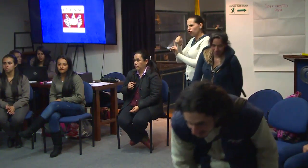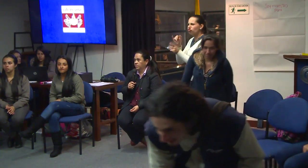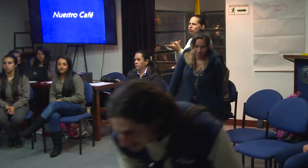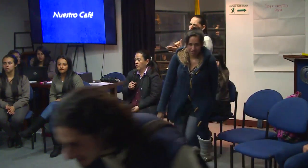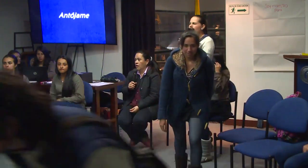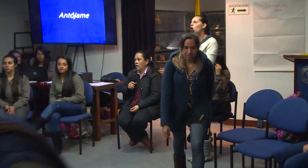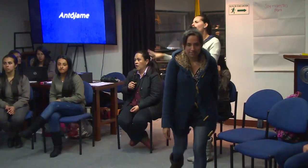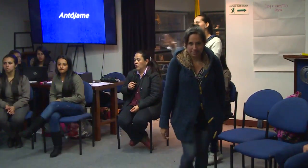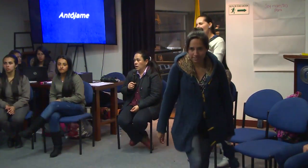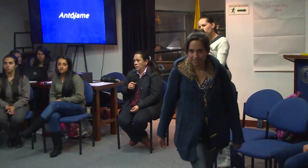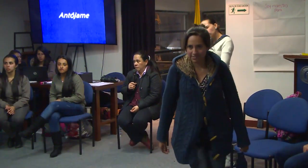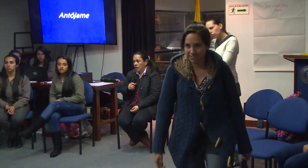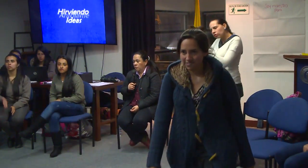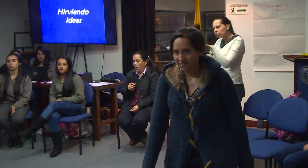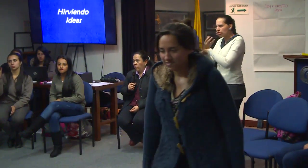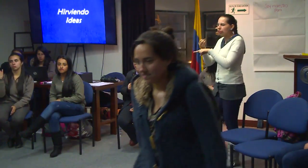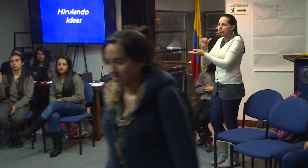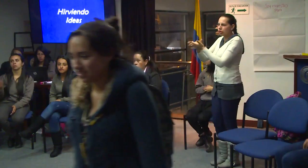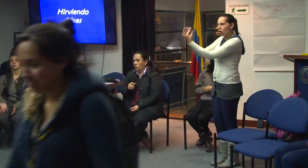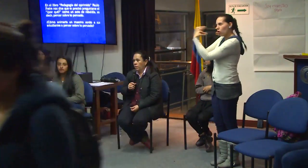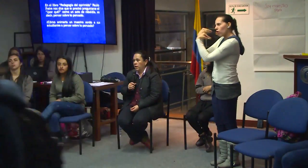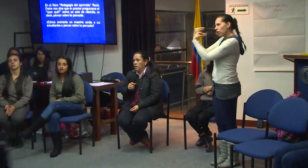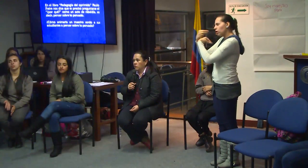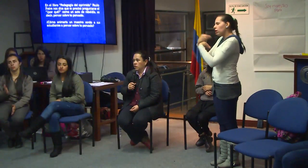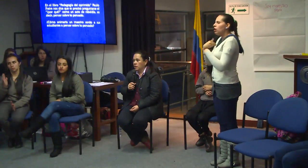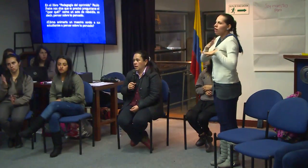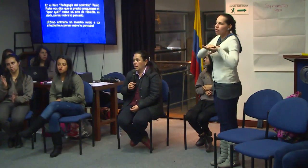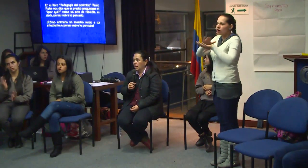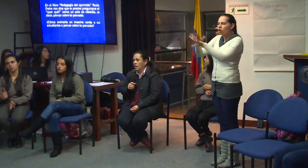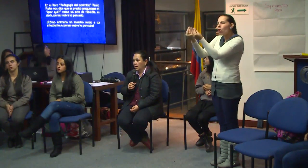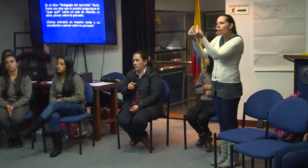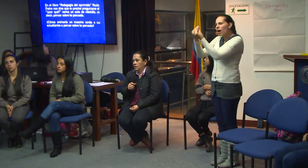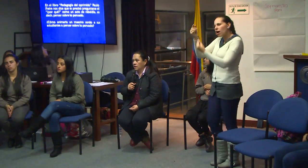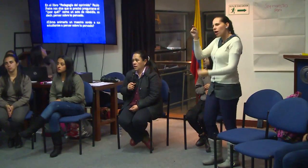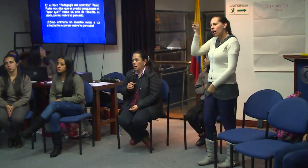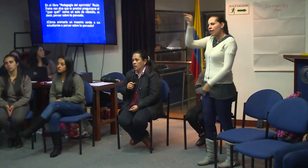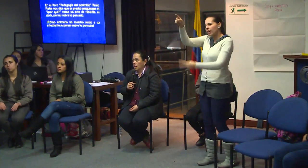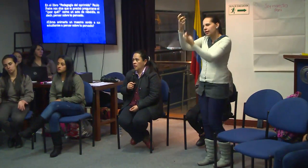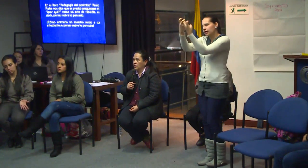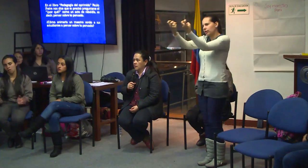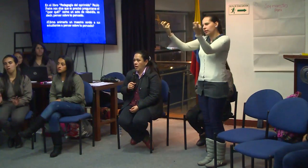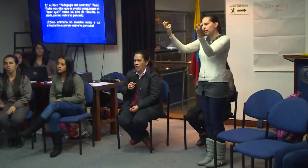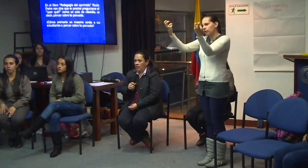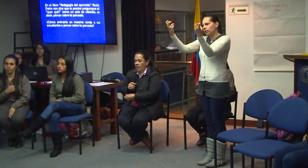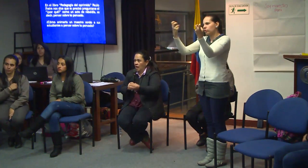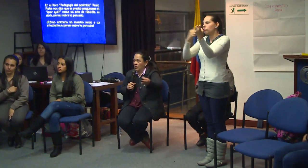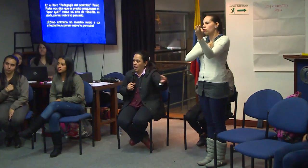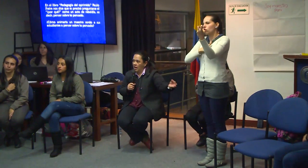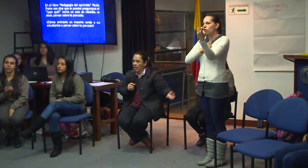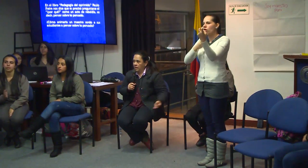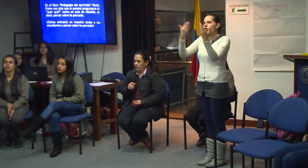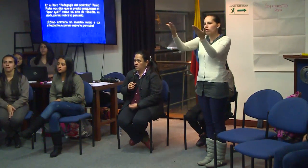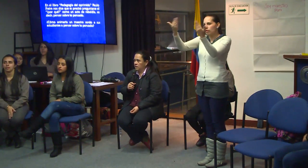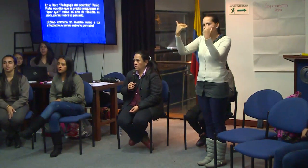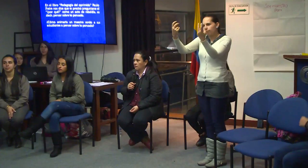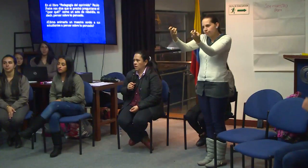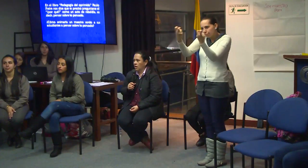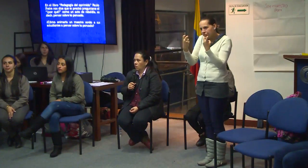todos. Les voy a pedir a los compañeros que están allá atrás que se hagan aquí